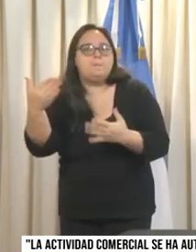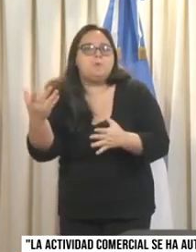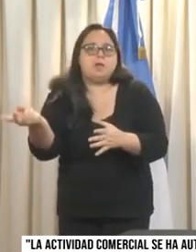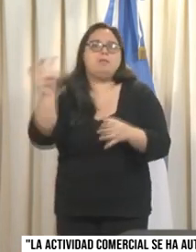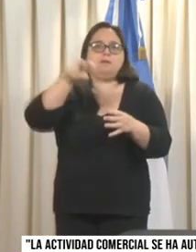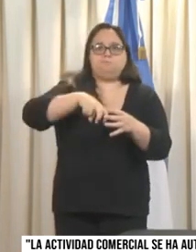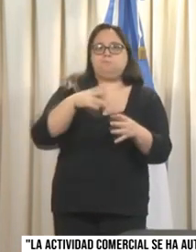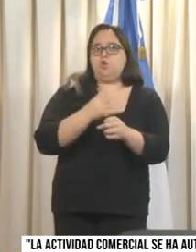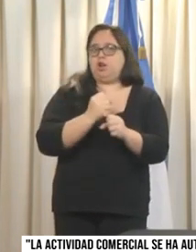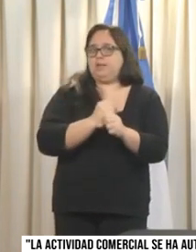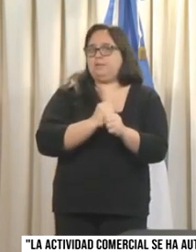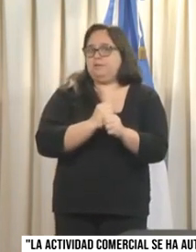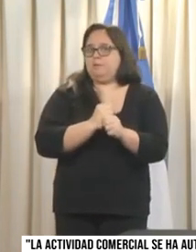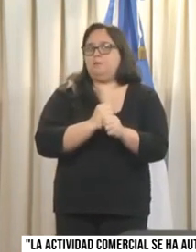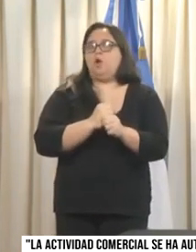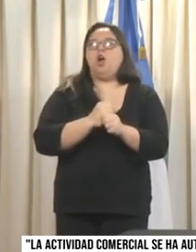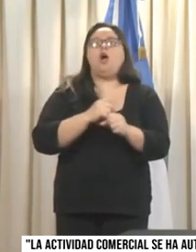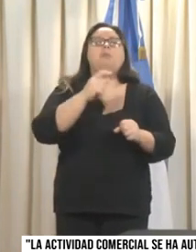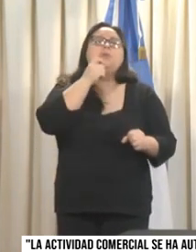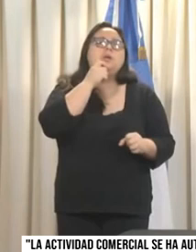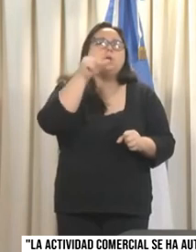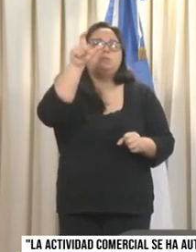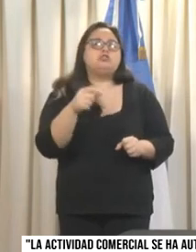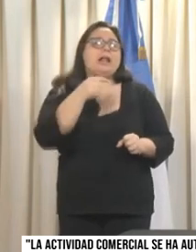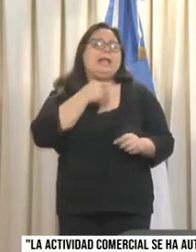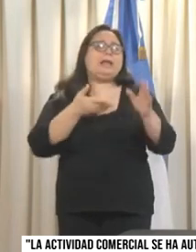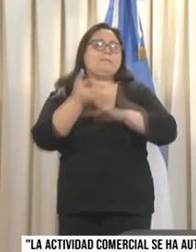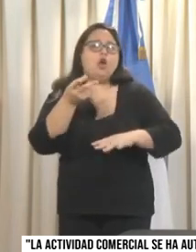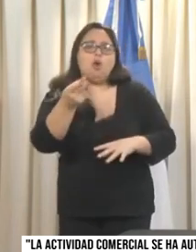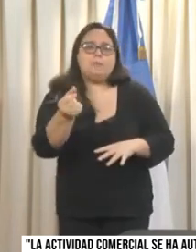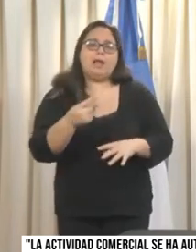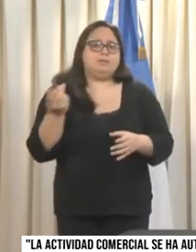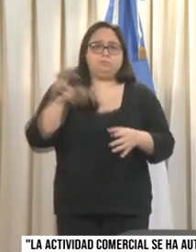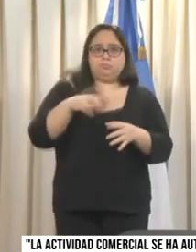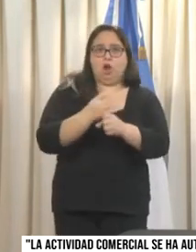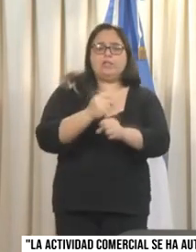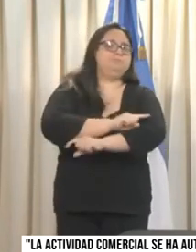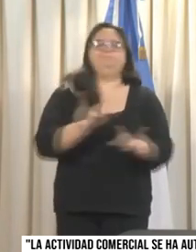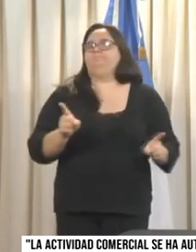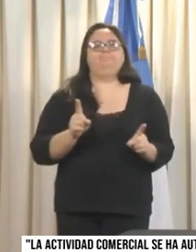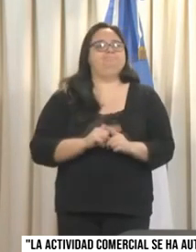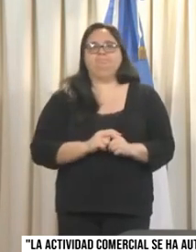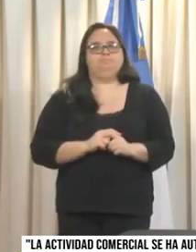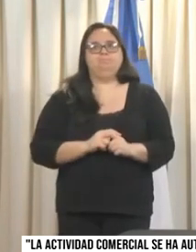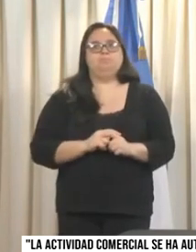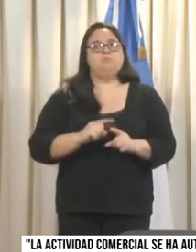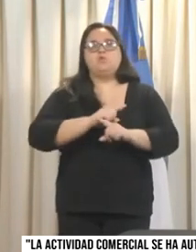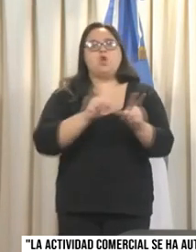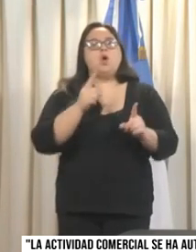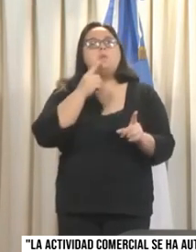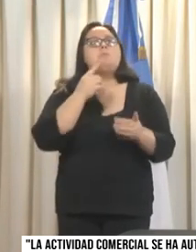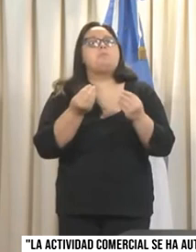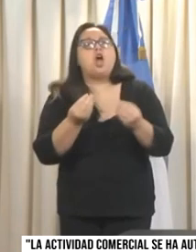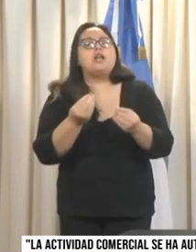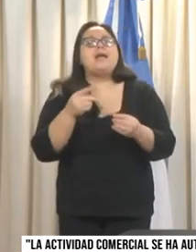por la terminación de su número de documento puedan ir al centro, no podrán hacerlo en transporte público porque el